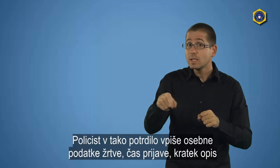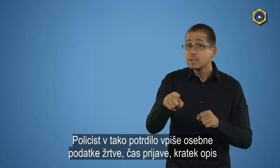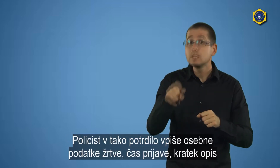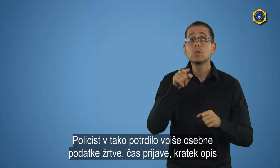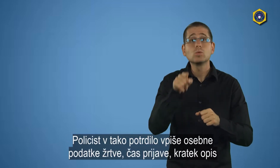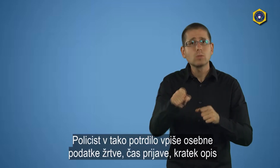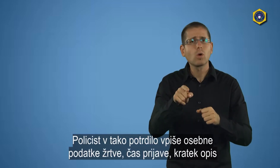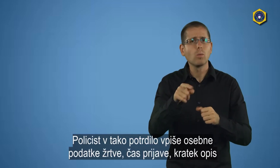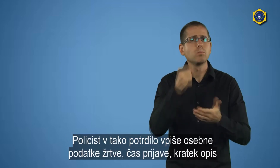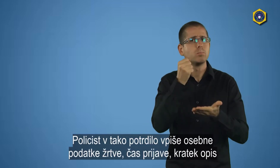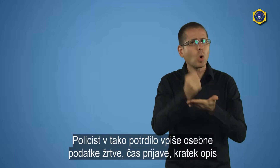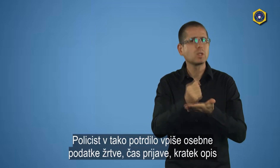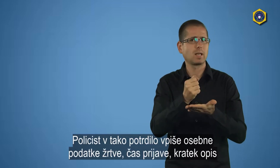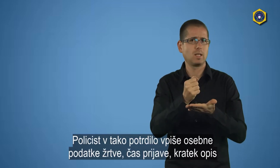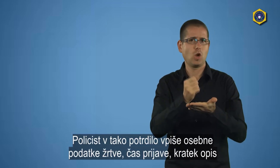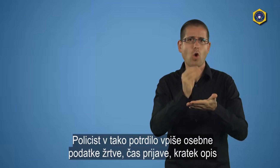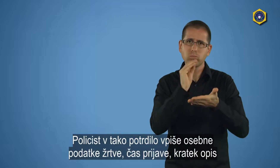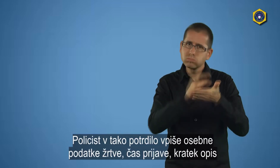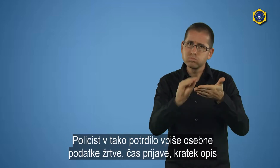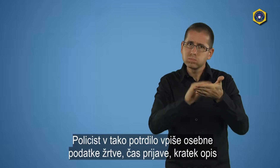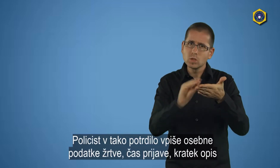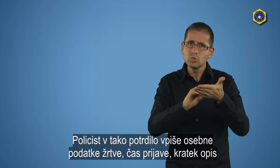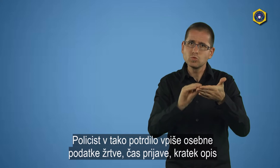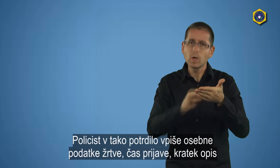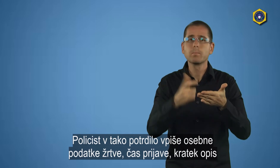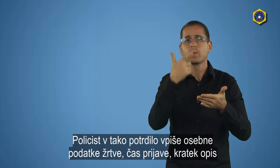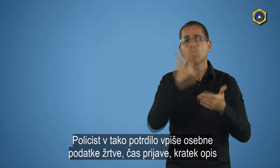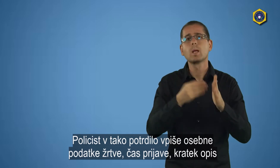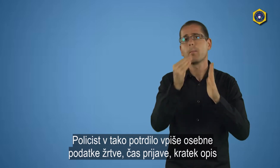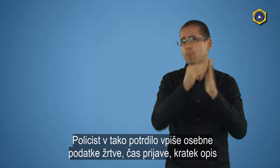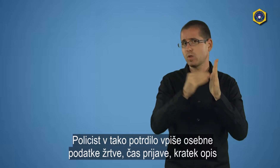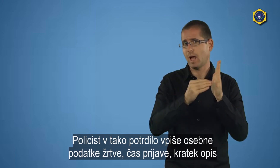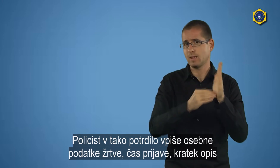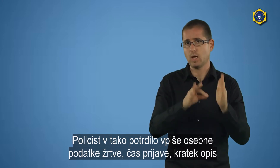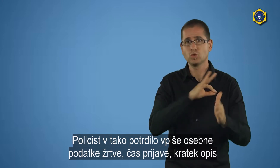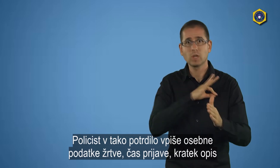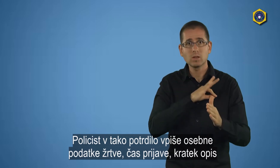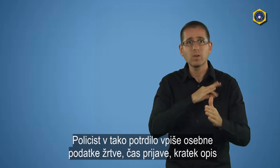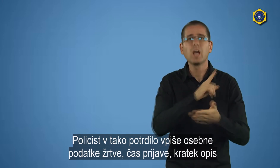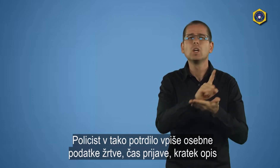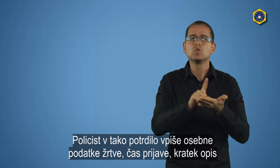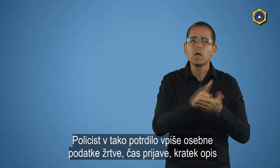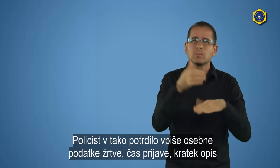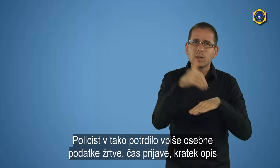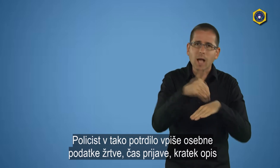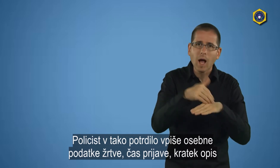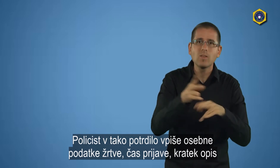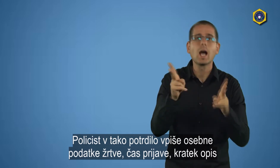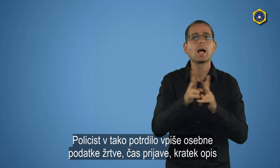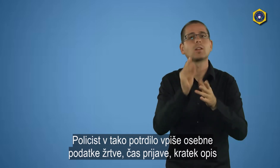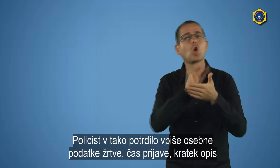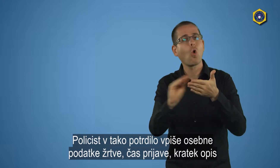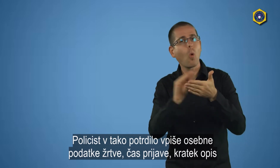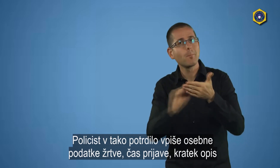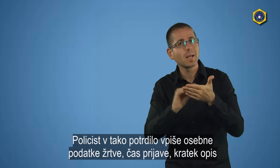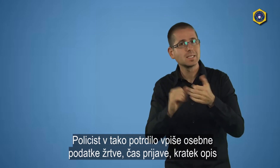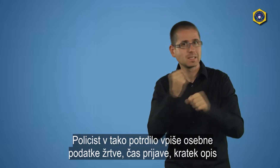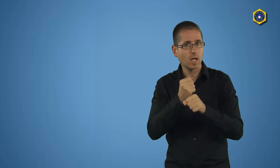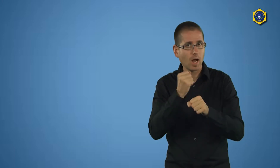Policist v tako potrdilo vpiše osebne podatke žrtve, čas prijave, kratek opis dejanja, policijsko enoto,